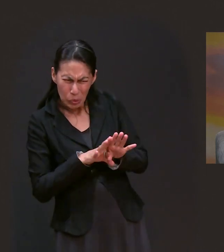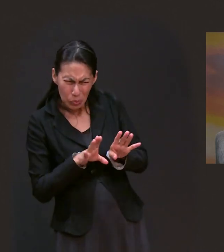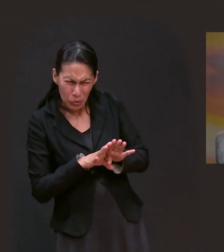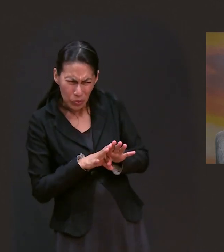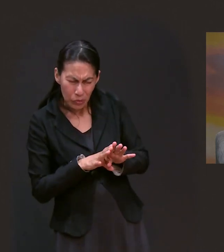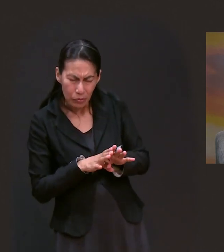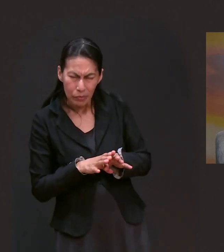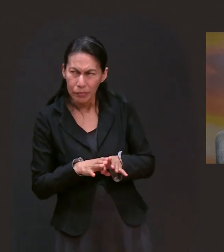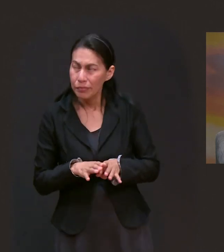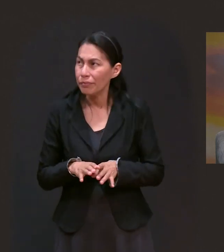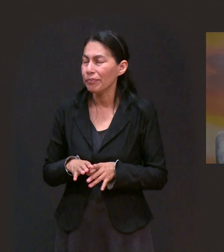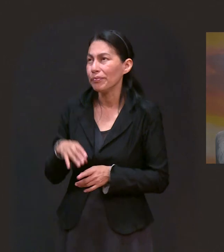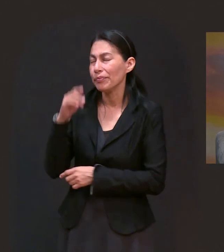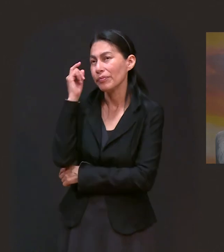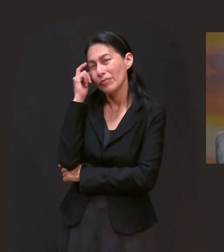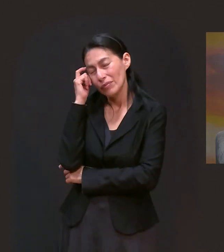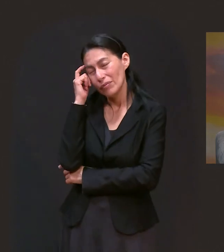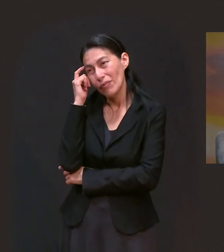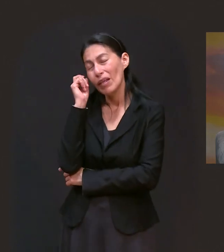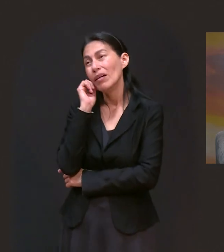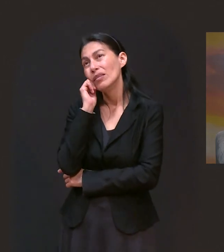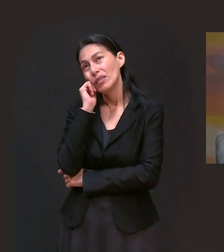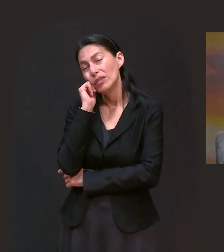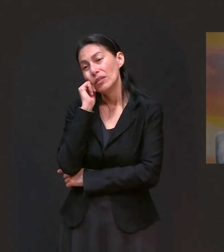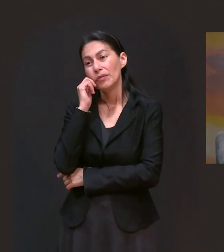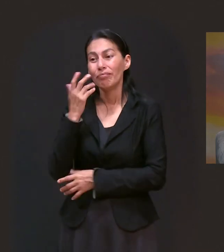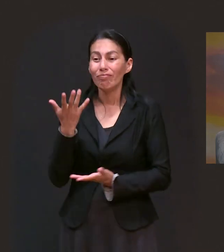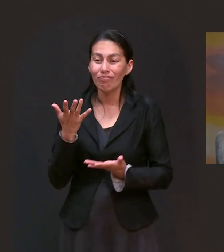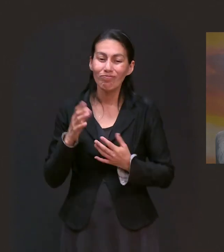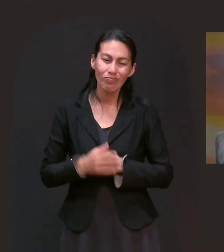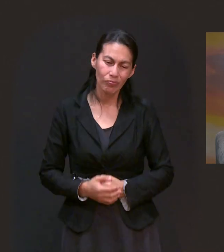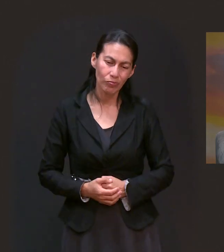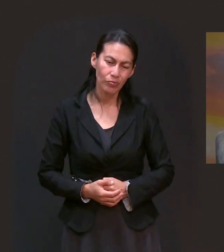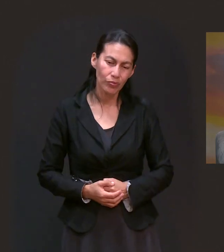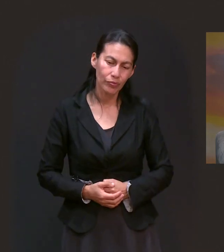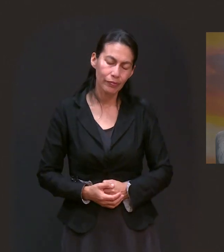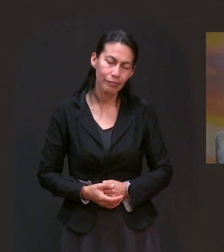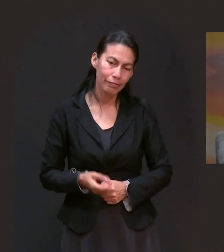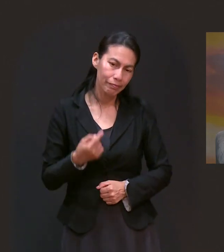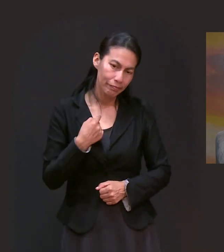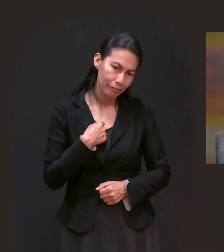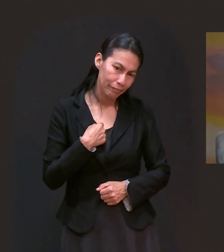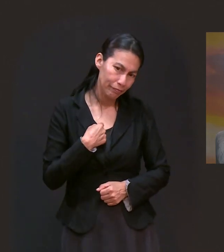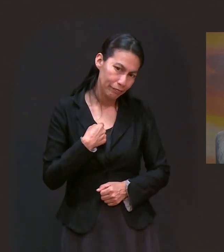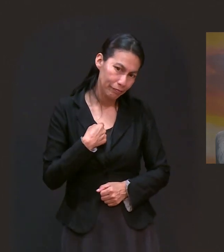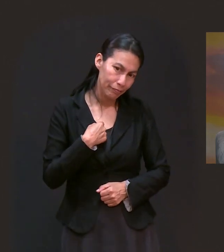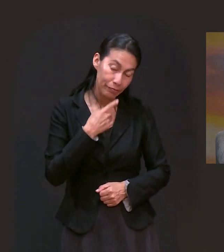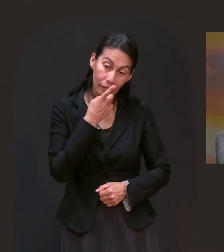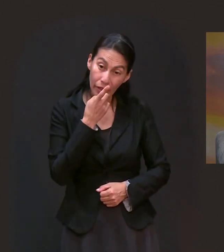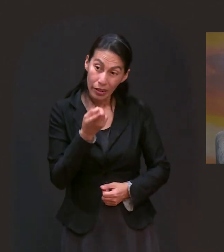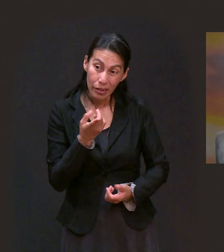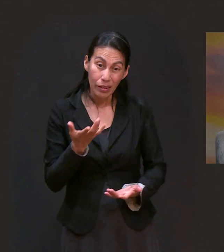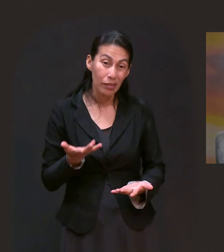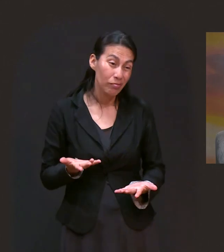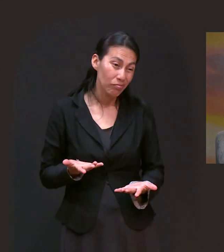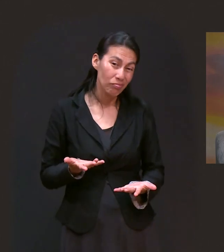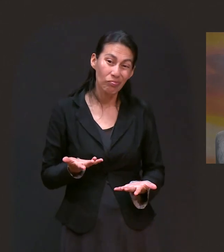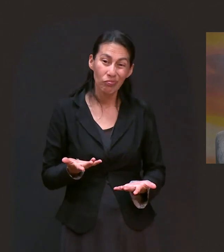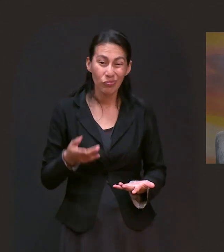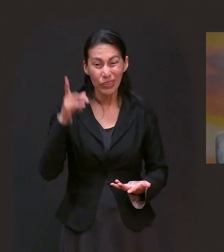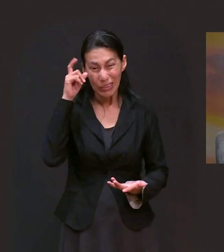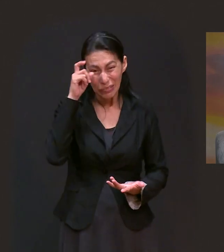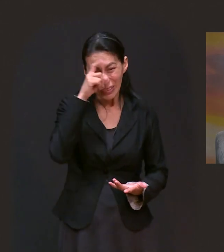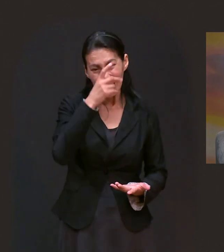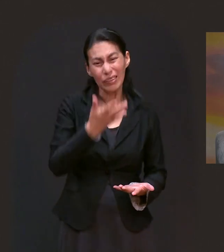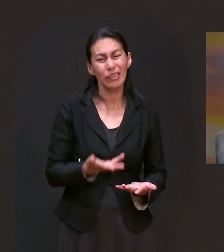entonces allí yo empecé a ver bueno pero yo si es el perro del ser humano entonces yo decía que